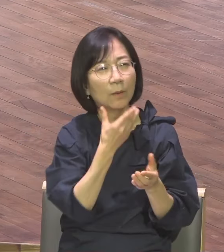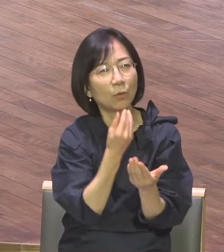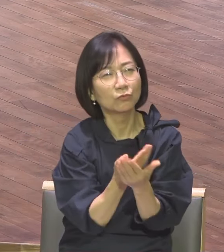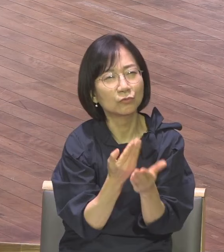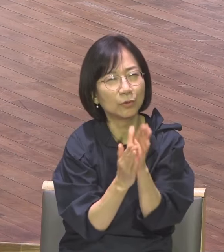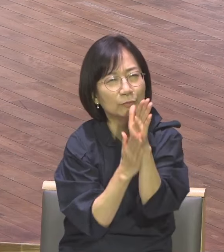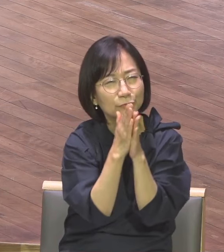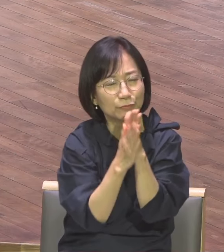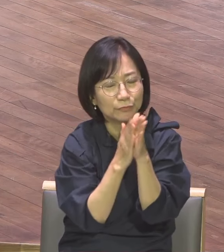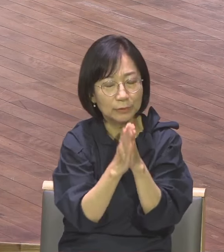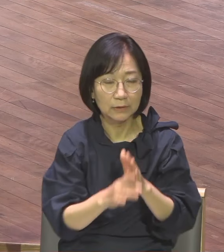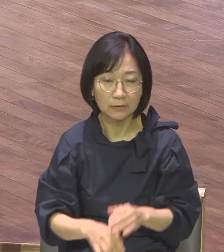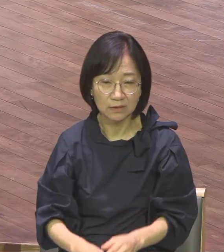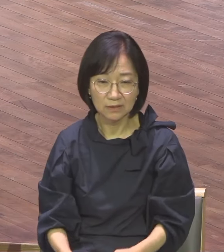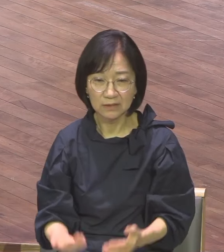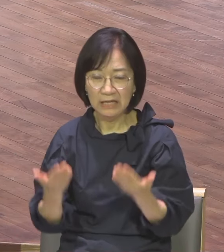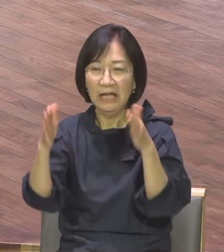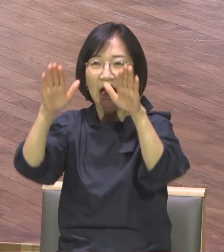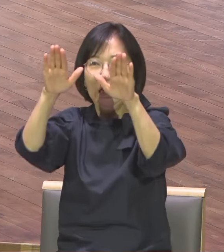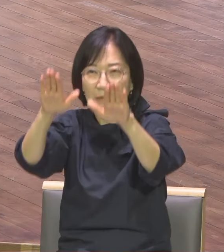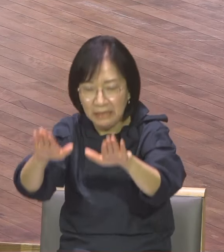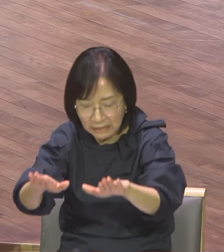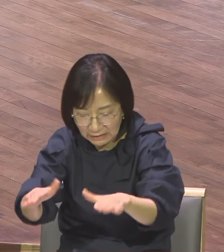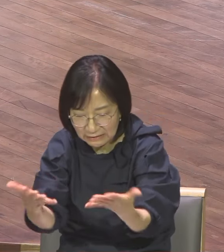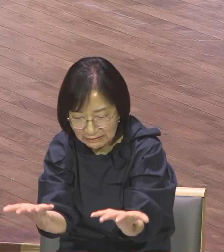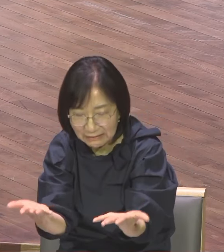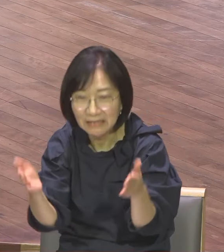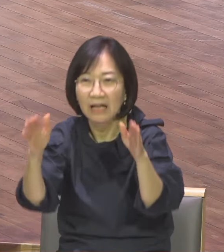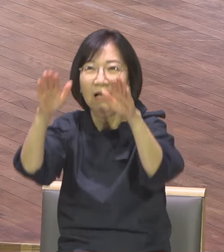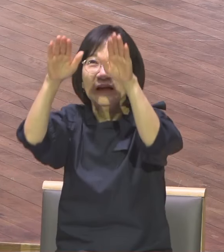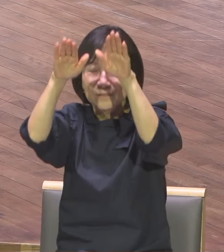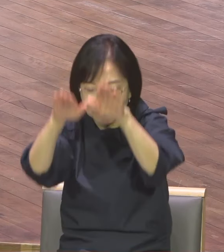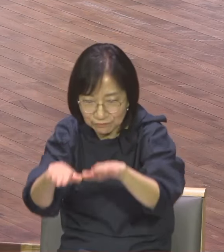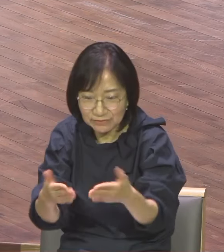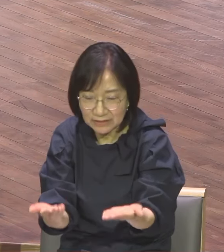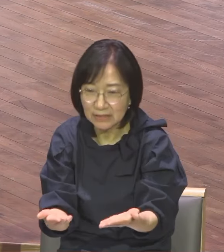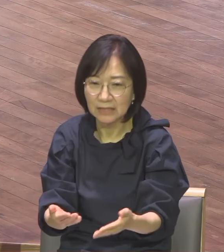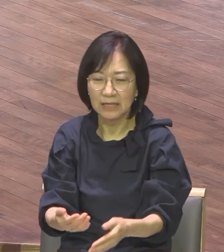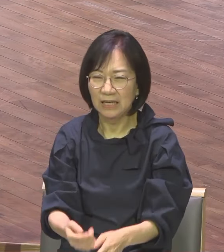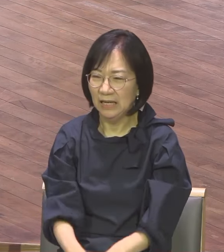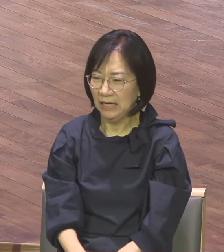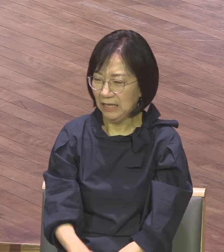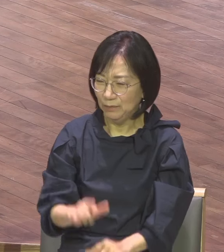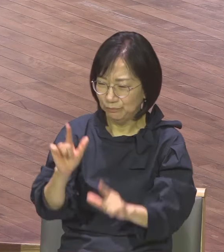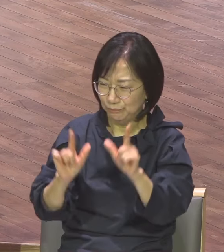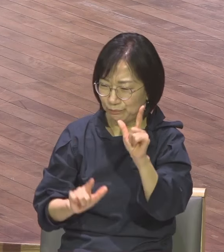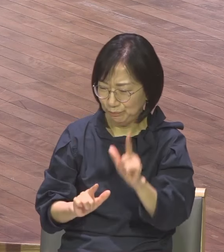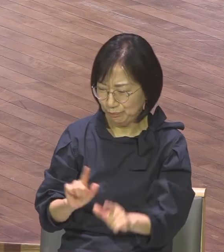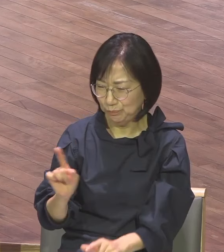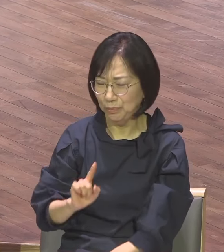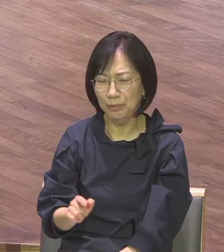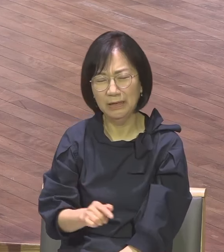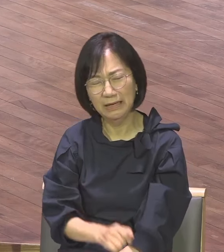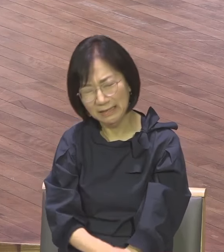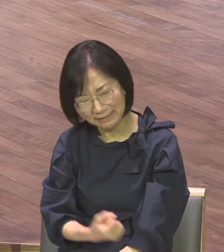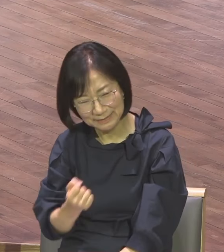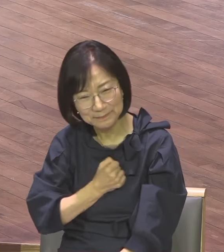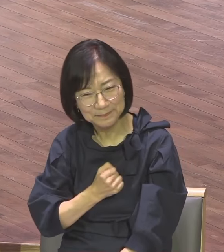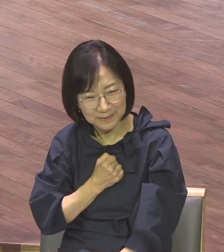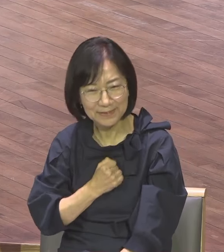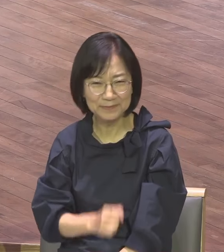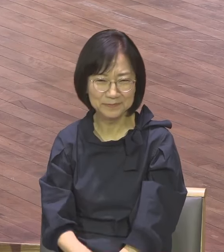뭐, 1000배, 500배, 300배, 2000배. 왜 그 짓을 합니까? 그 사람이 만드는 거